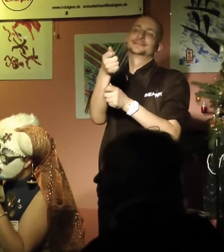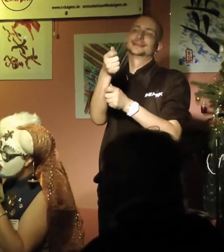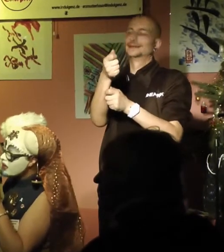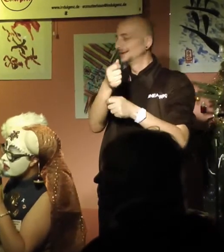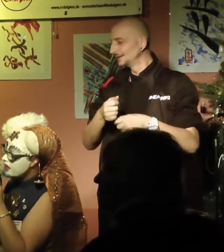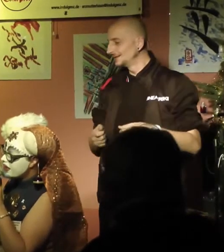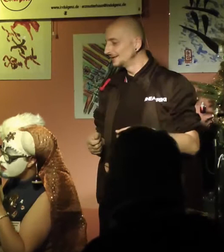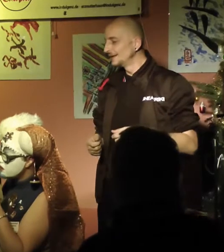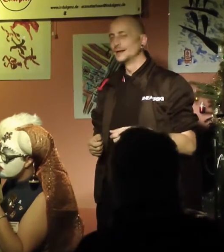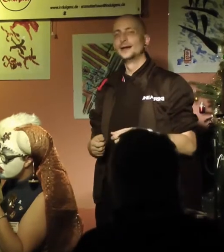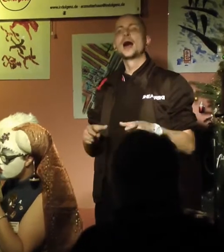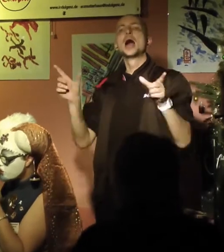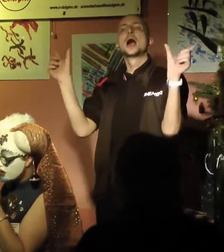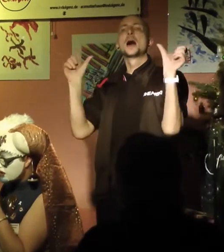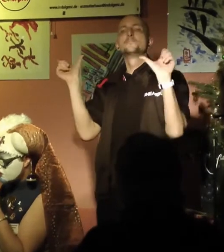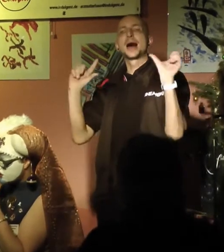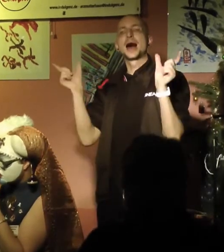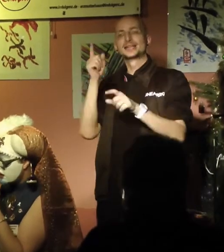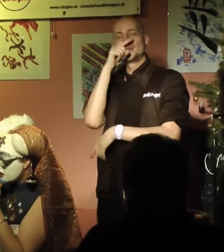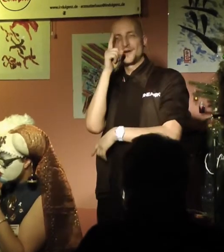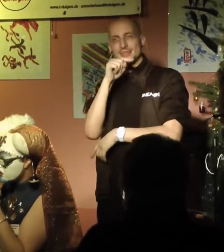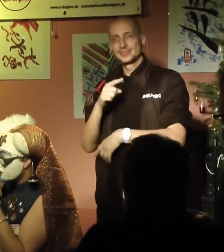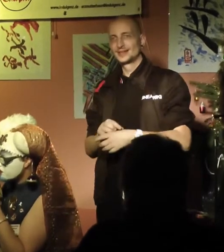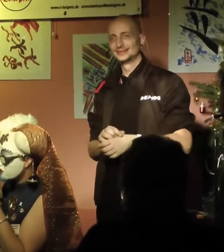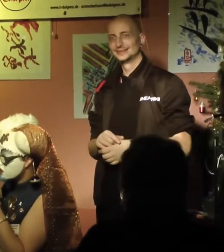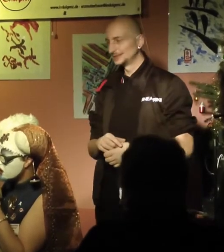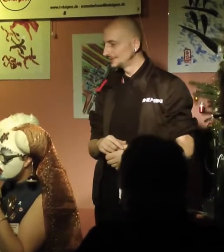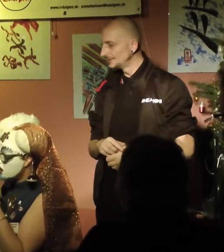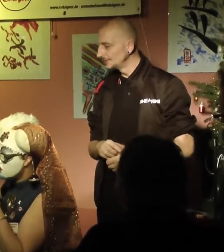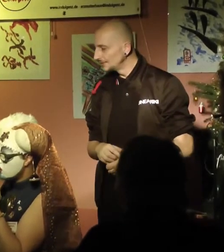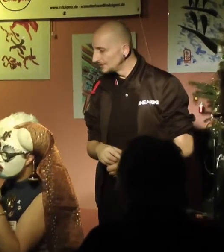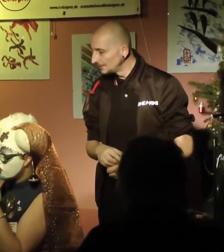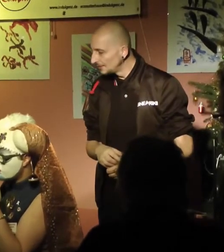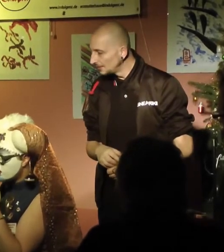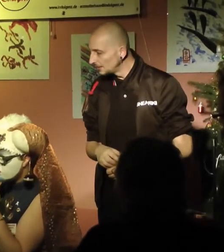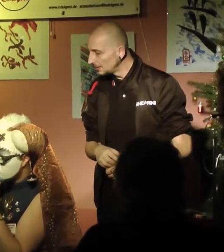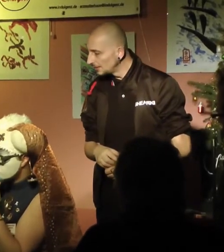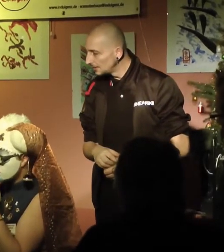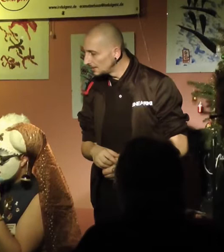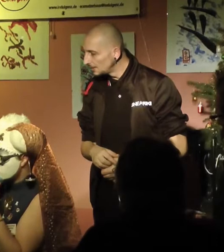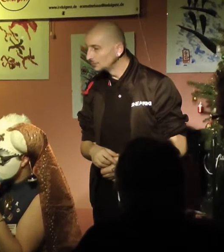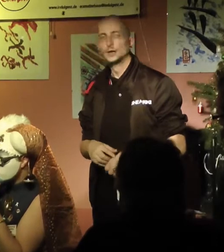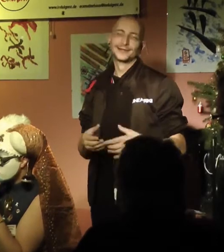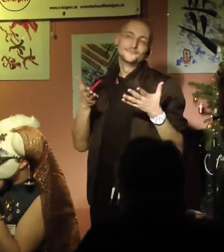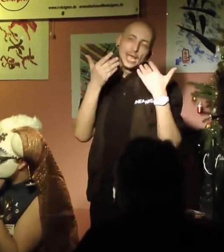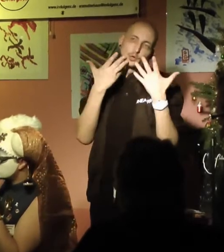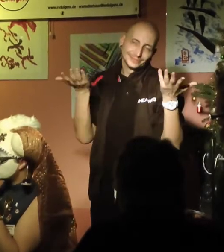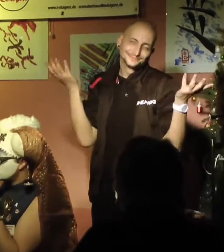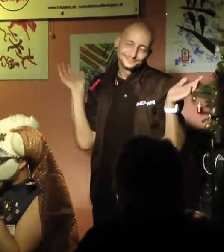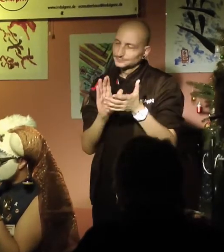Partyfun, ach, auch eine Laterne, sehr schön, eine Lampe, so eine Partylampe. Und ja, das ist ja frei auf unserem harten